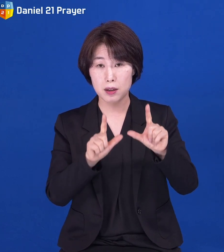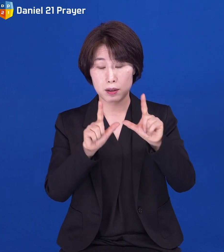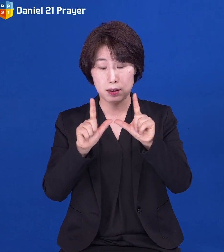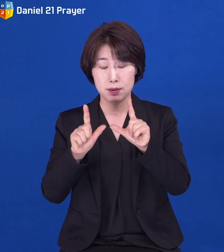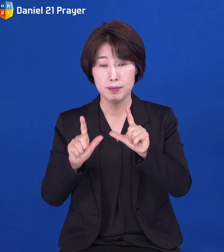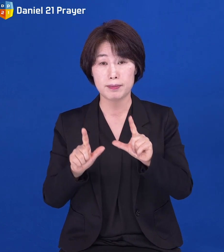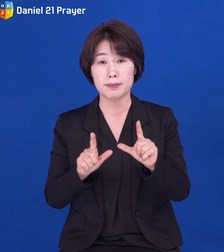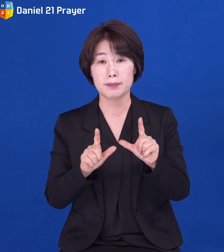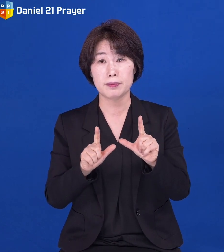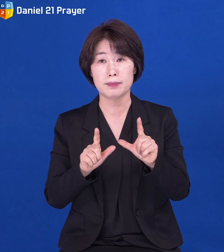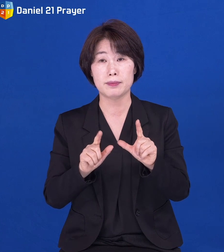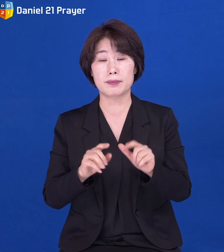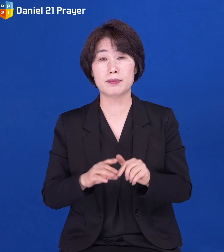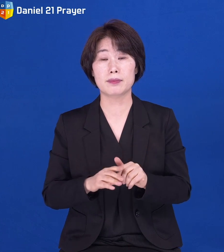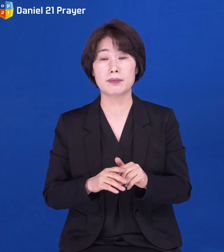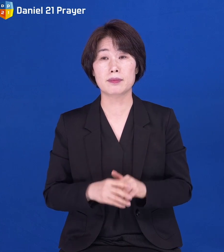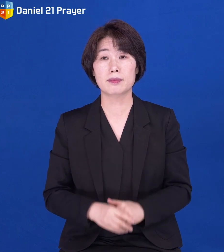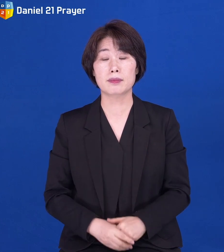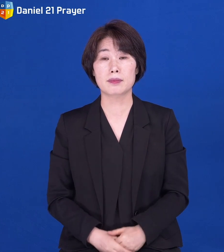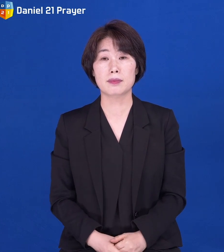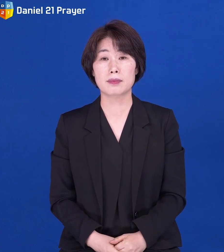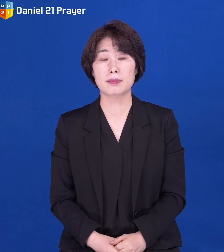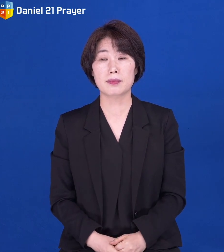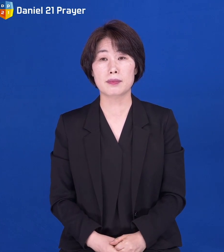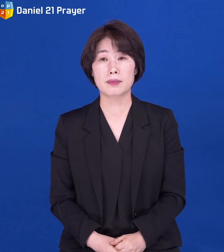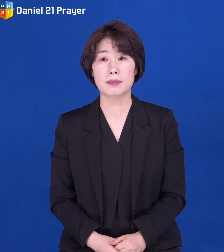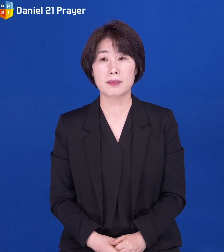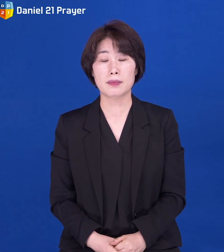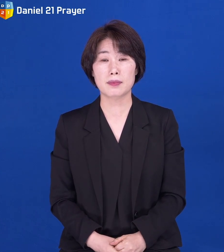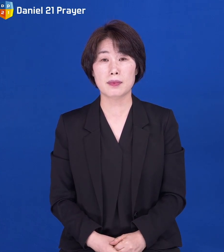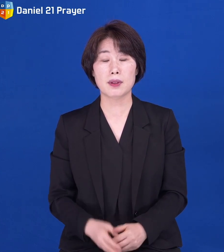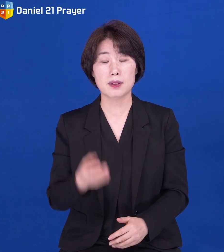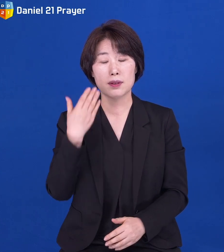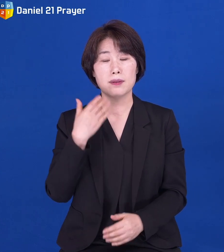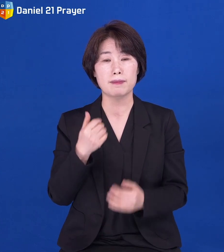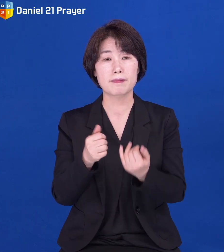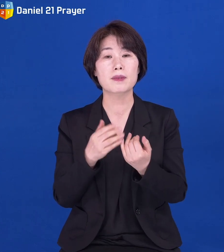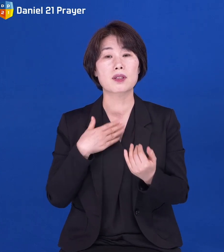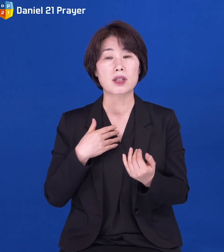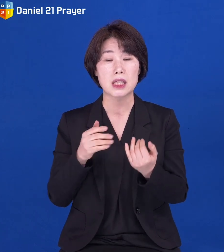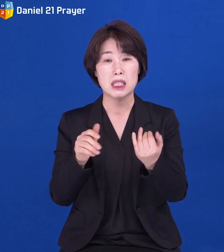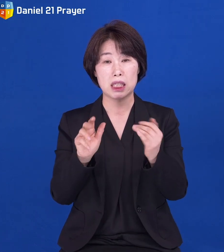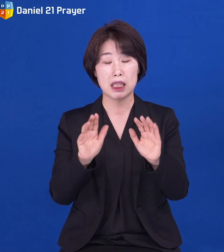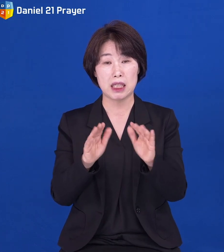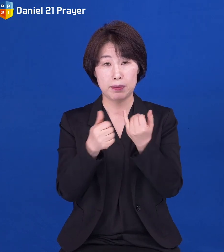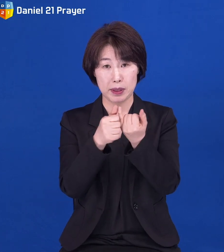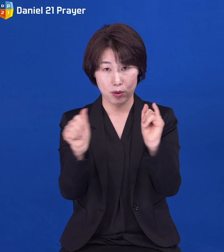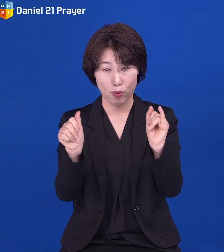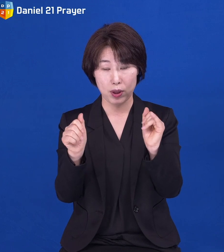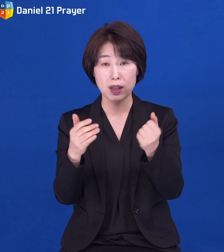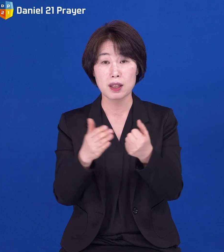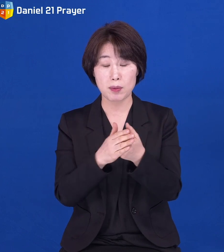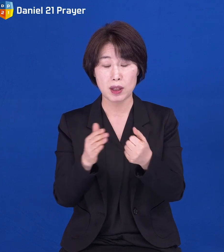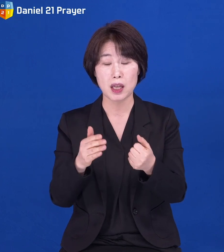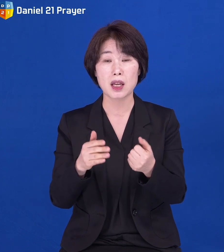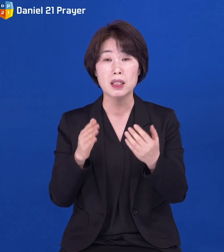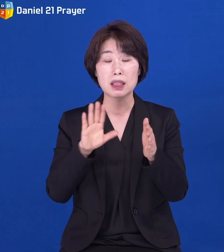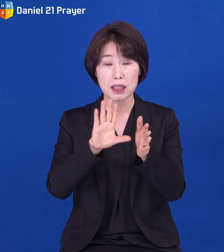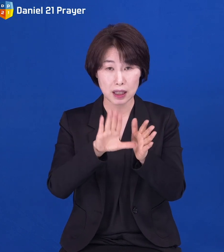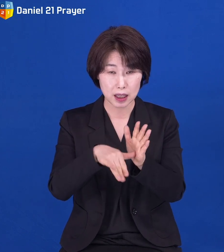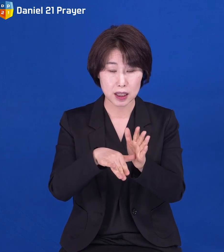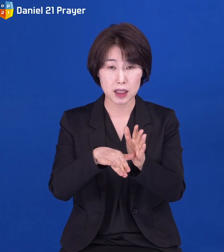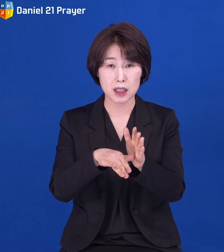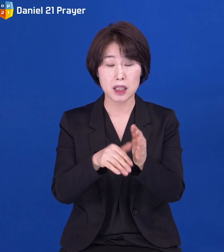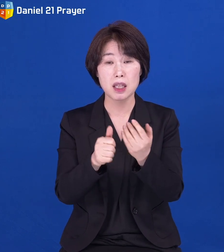뭐 제가 전 이렇게 남편분 얘기는 별로 안 하고 싶어가지고 안 하는데 이제 뭐 사업도 이렇게 조금 안 좋았었고 이제 여러